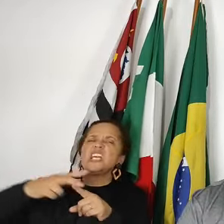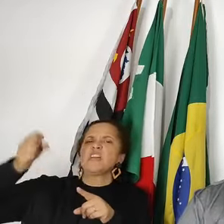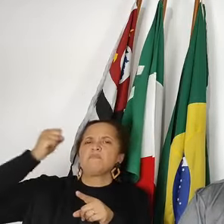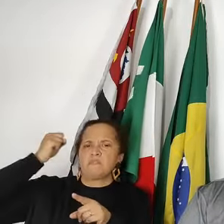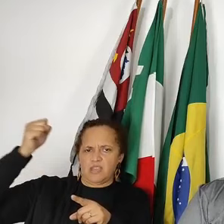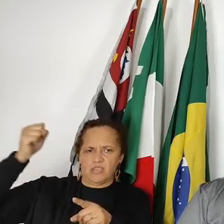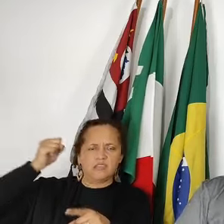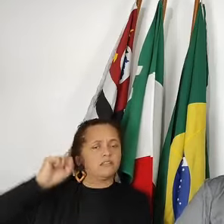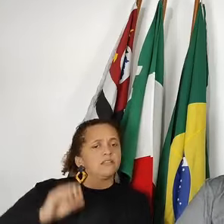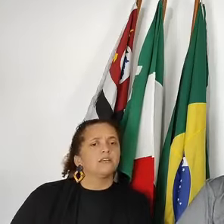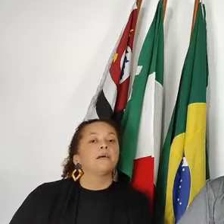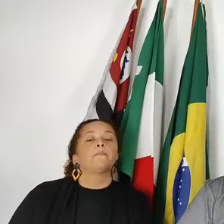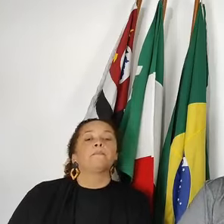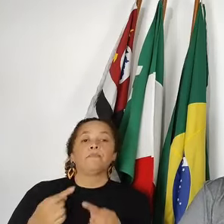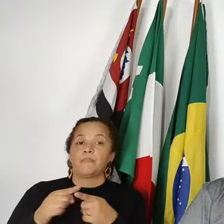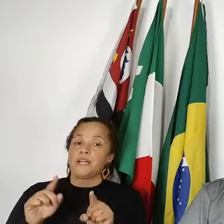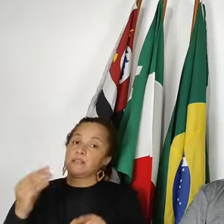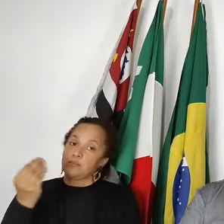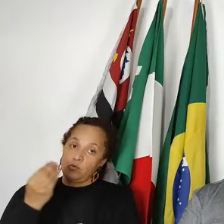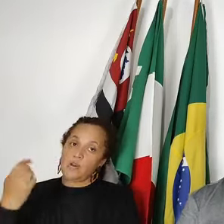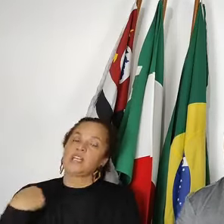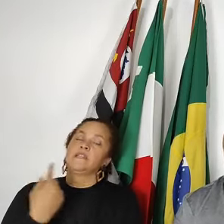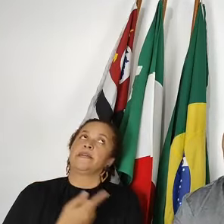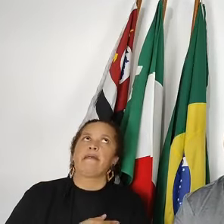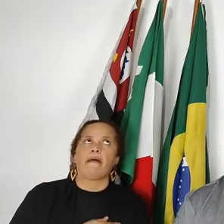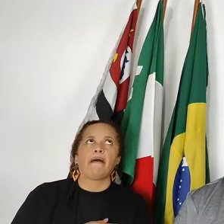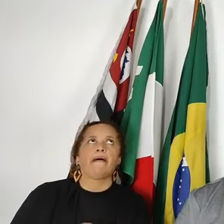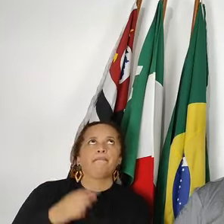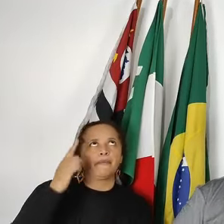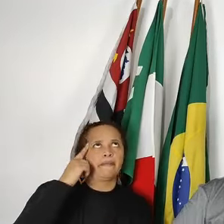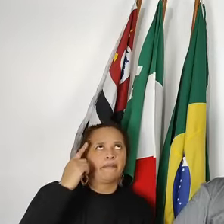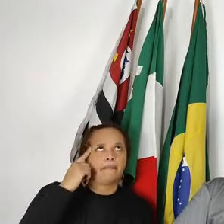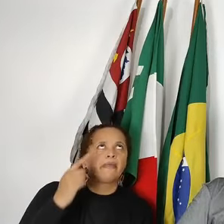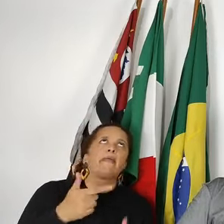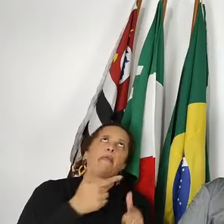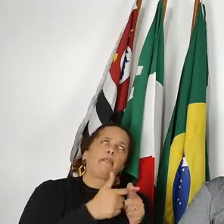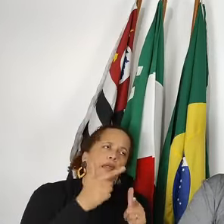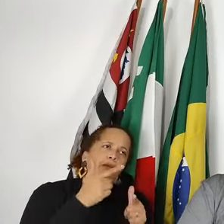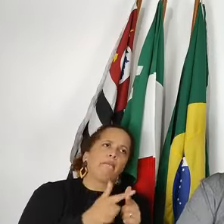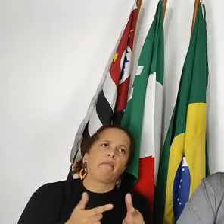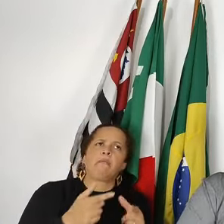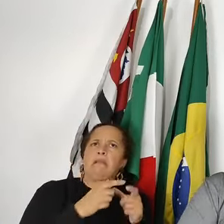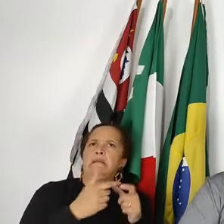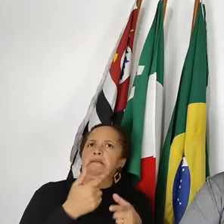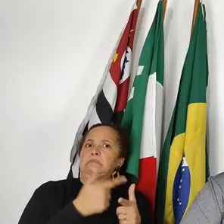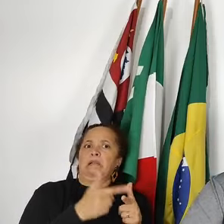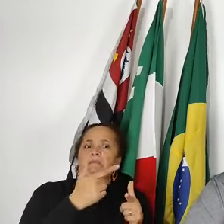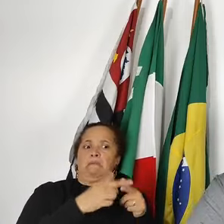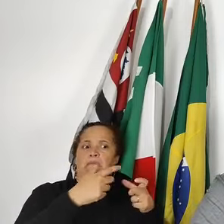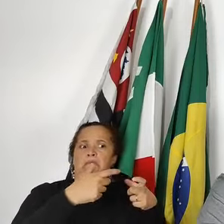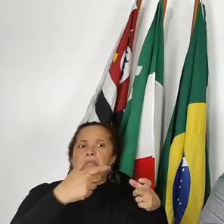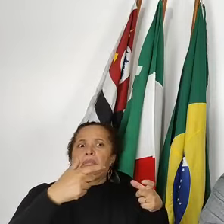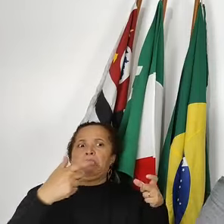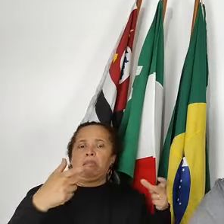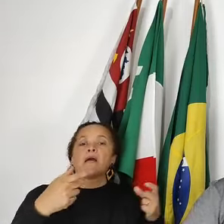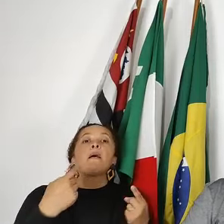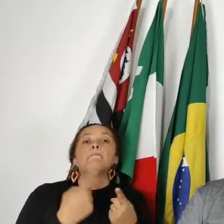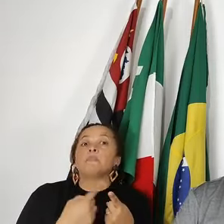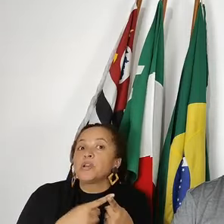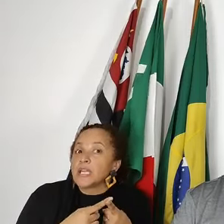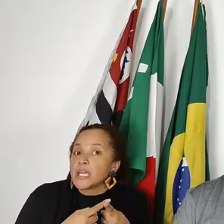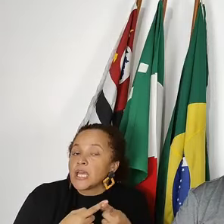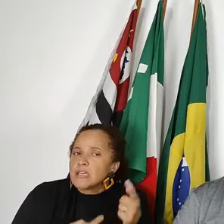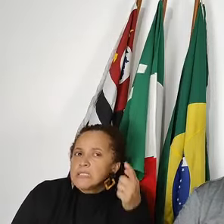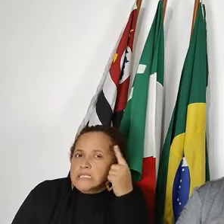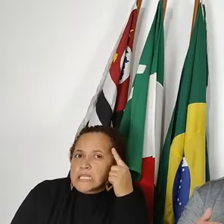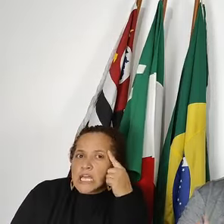nos ajudar. Agora, quando a gente foca no problema, a gente medita no problema, esse problema cresce, porque a meditação serve para o bem e para o